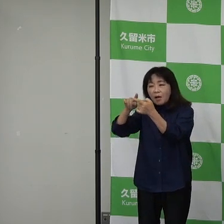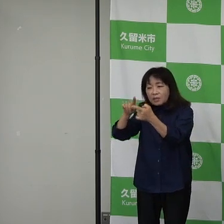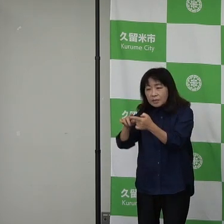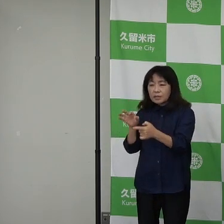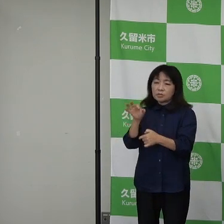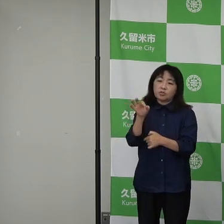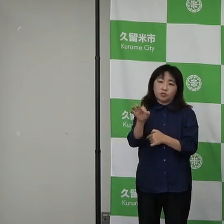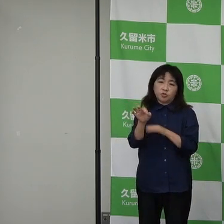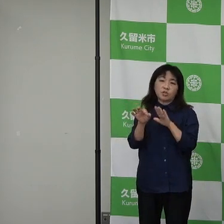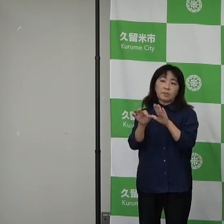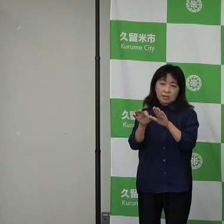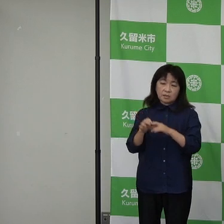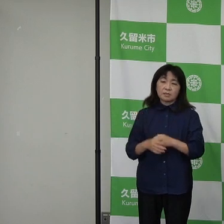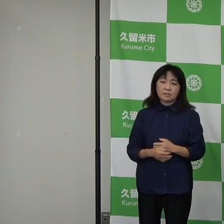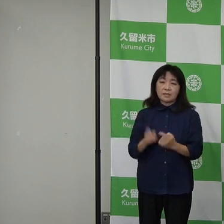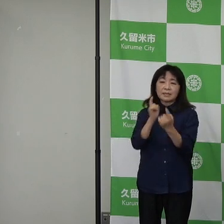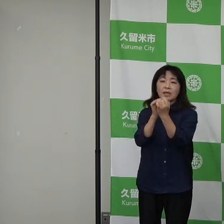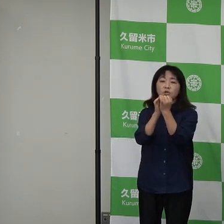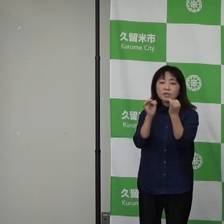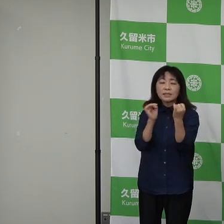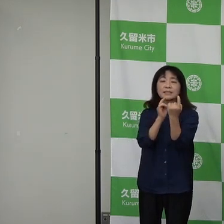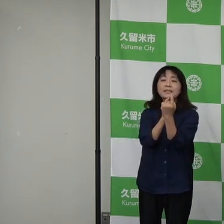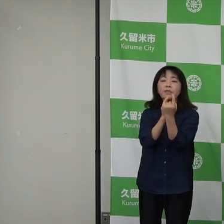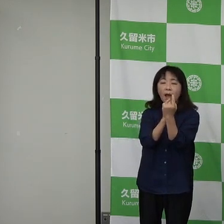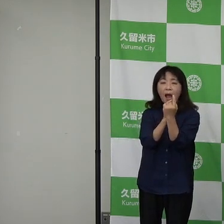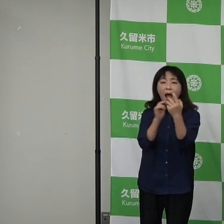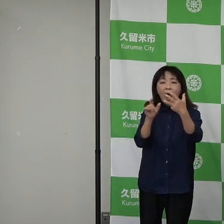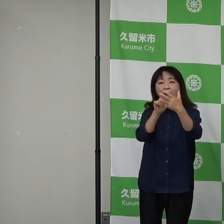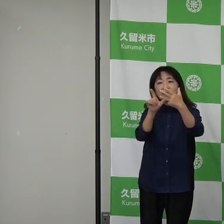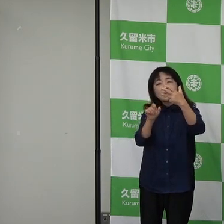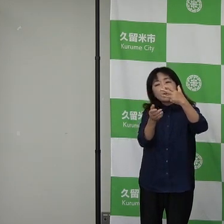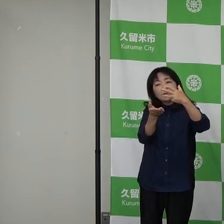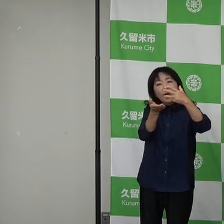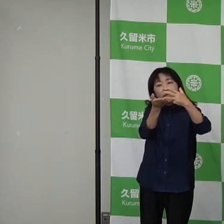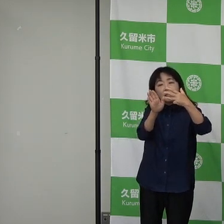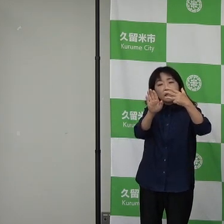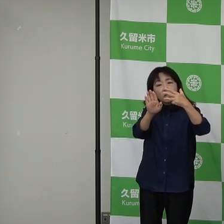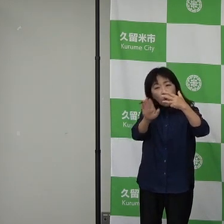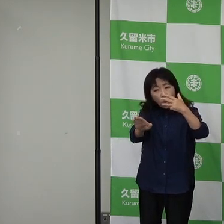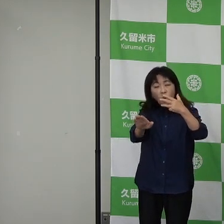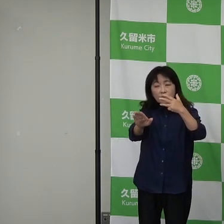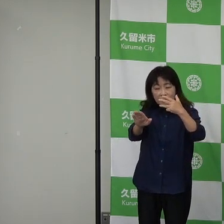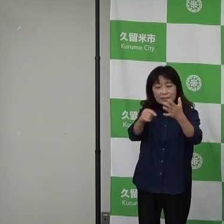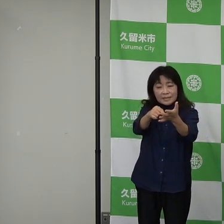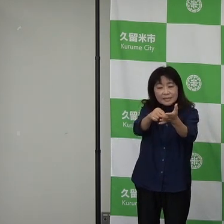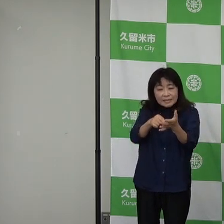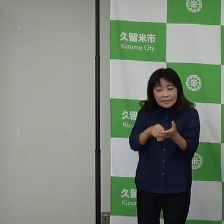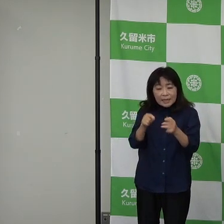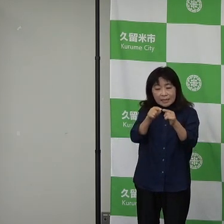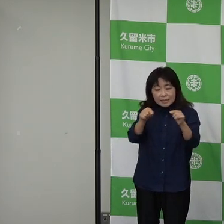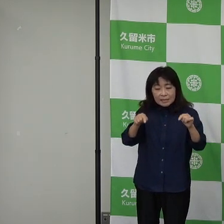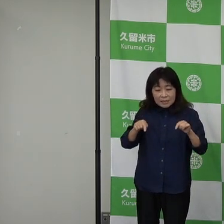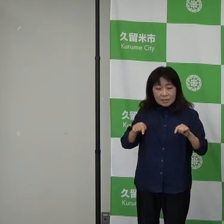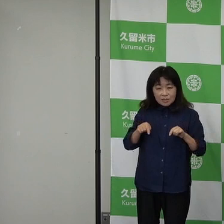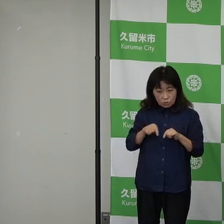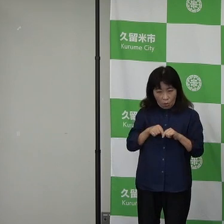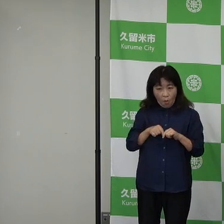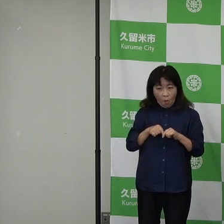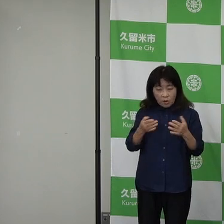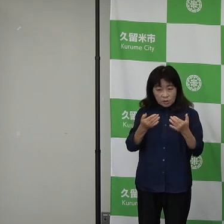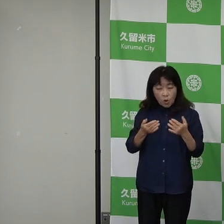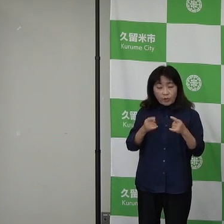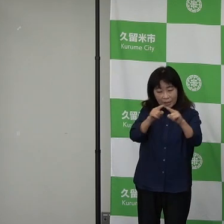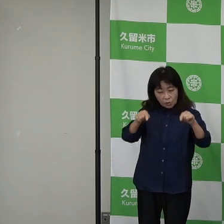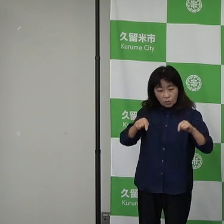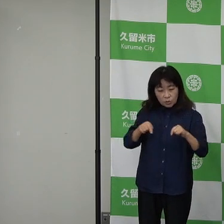支給をいたします。対象者については8月上旬以降に申請に必要な書類をお